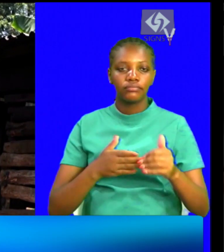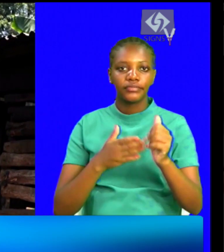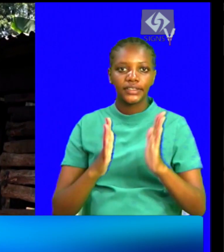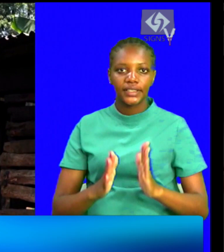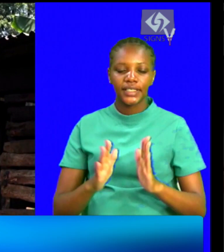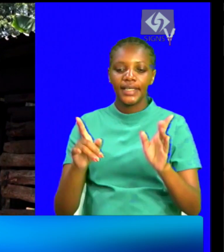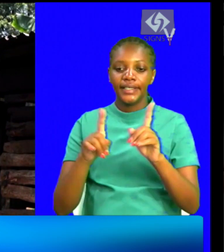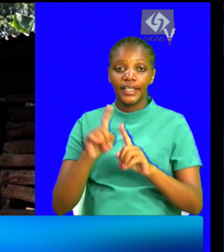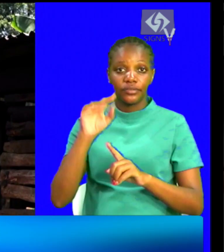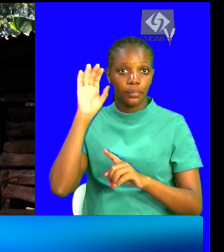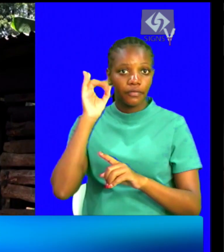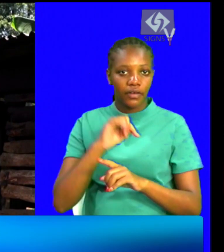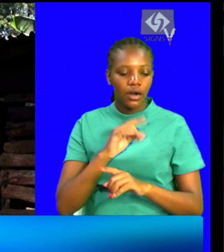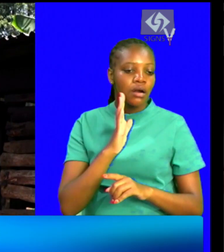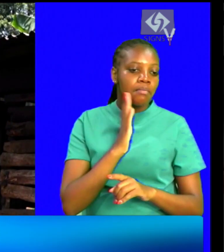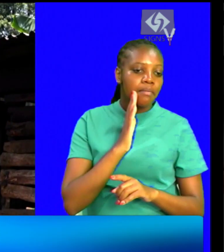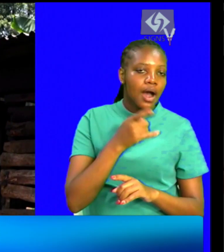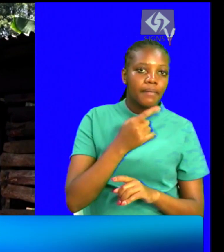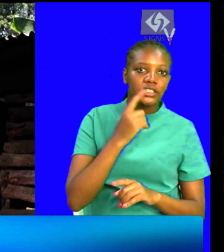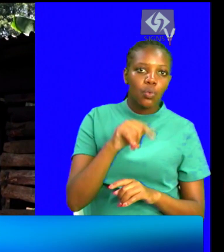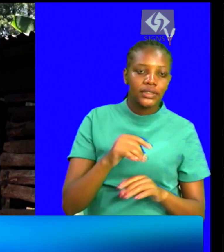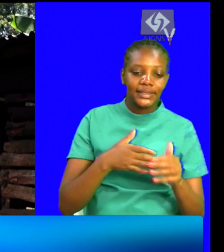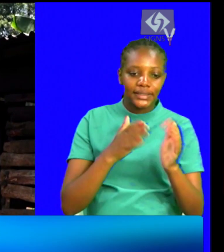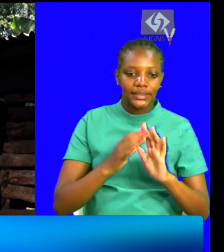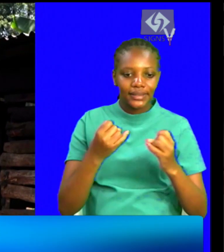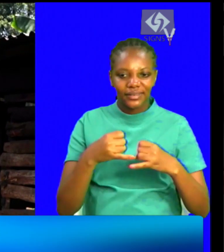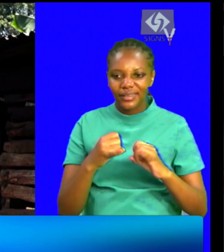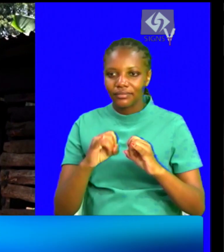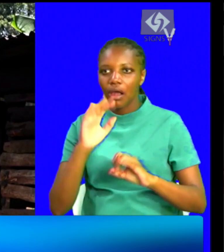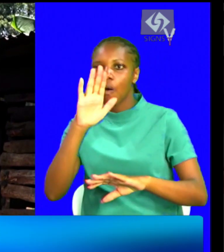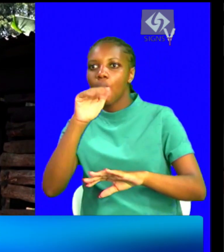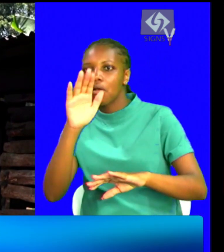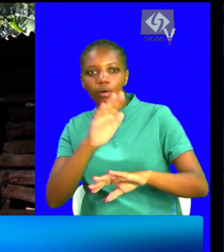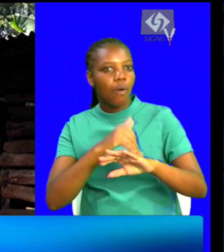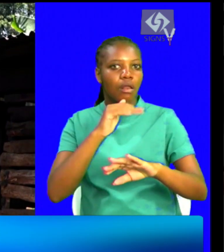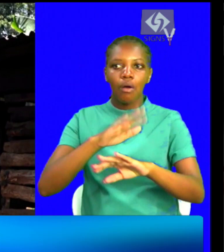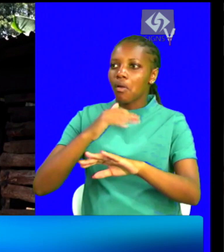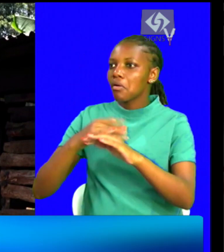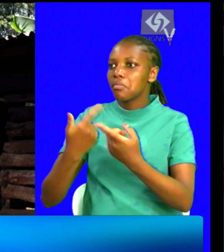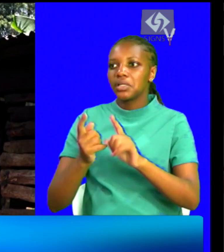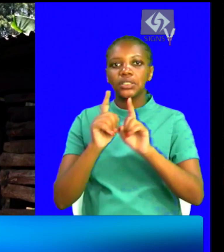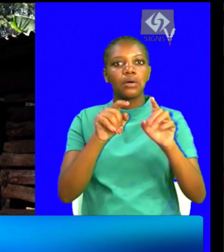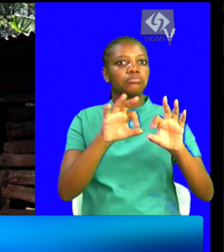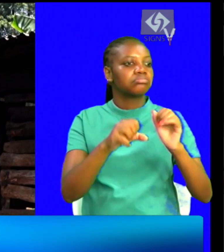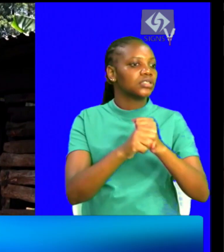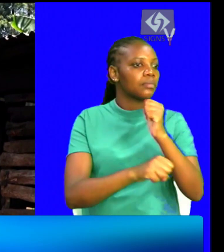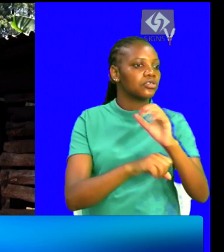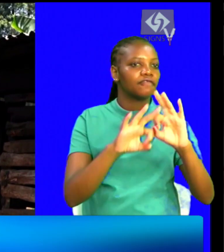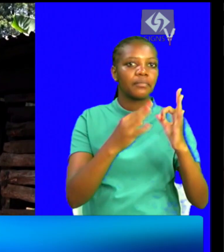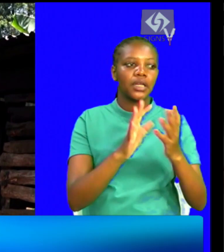Tuko na viongozi wetu, na kama venye mmesikia mama akisema viongozi walikuwa wanajaribu kuitwa na wako wanajifikisha kwa hili